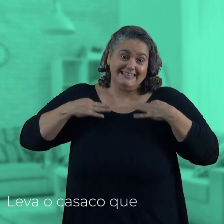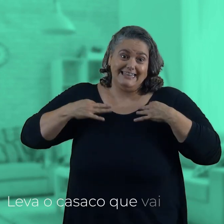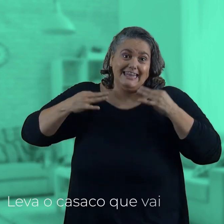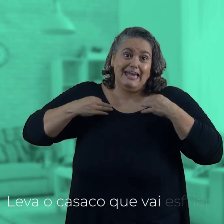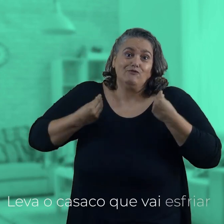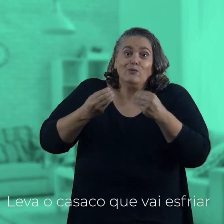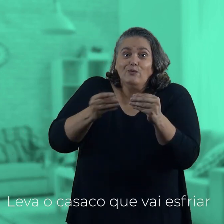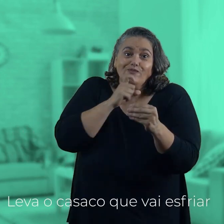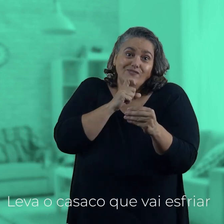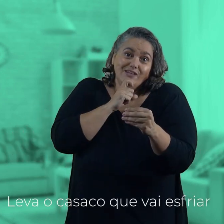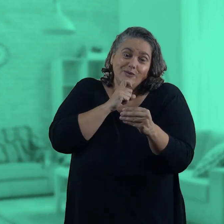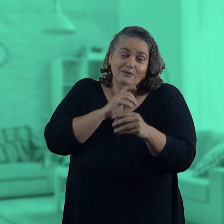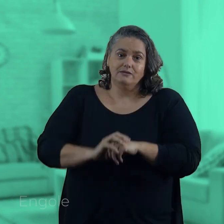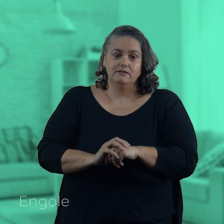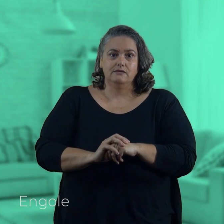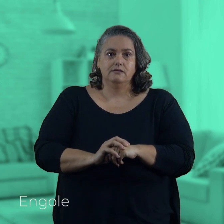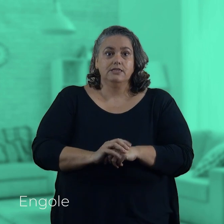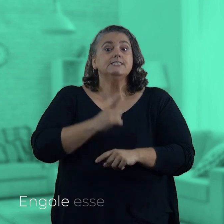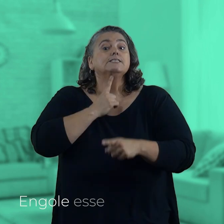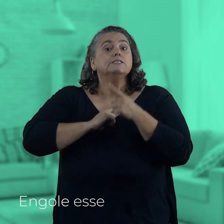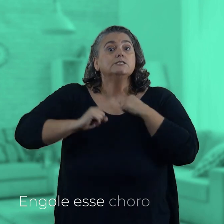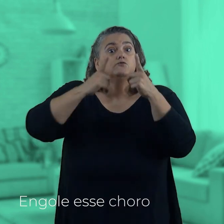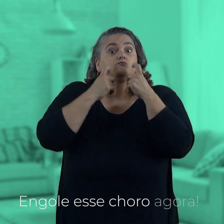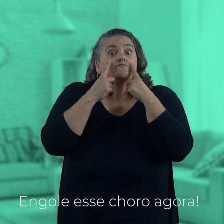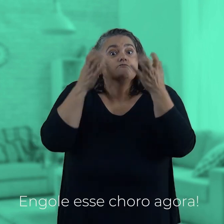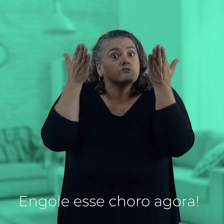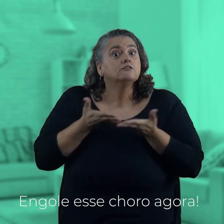que vai esfriar. Engole esse choro agora.